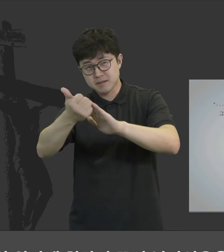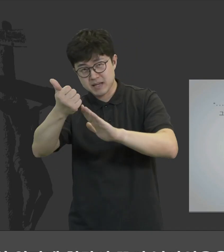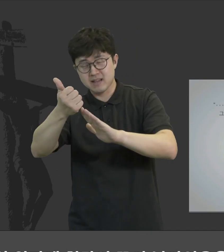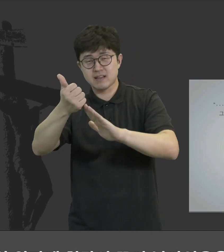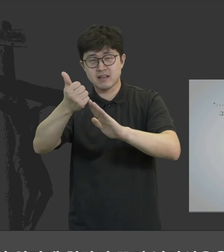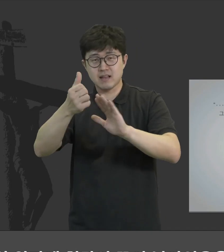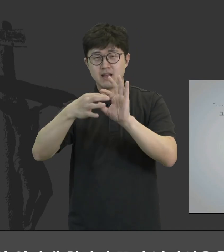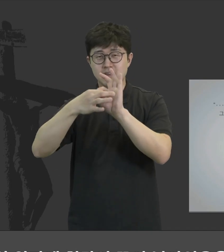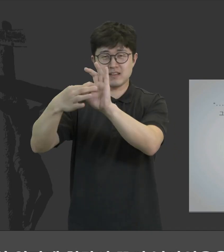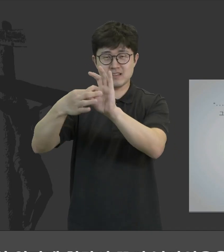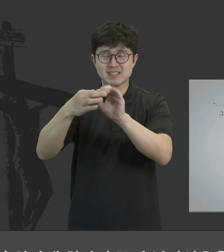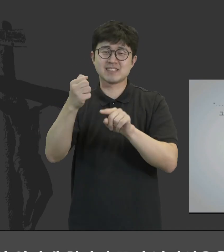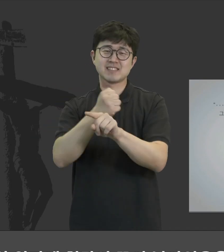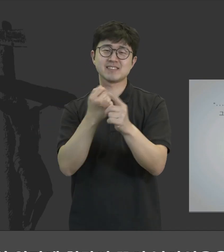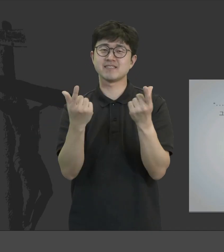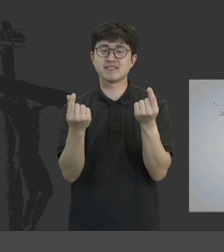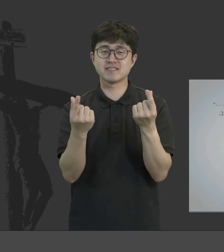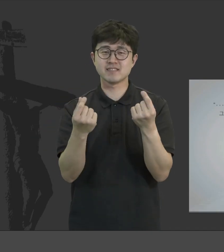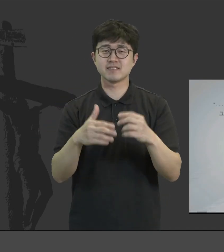암시하기 때문입니다.